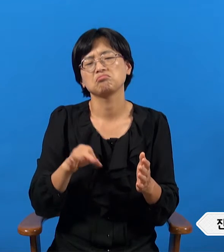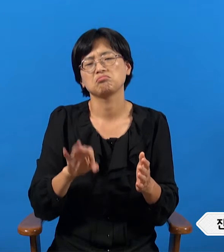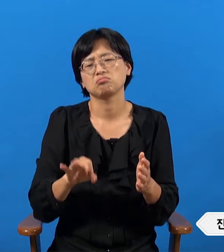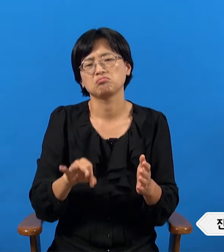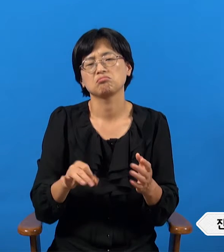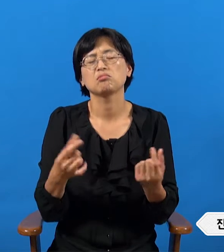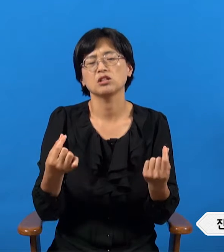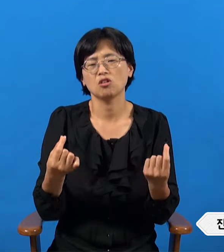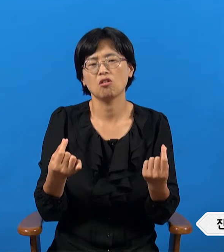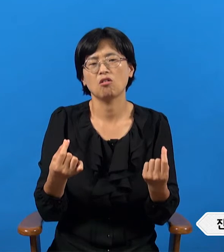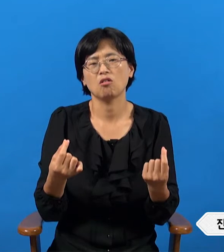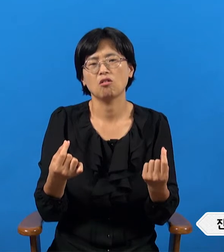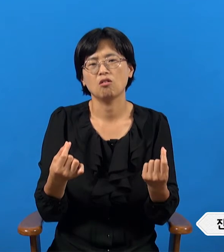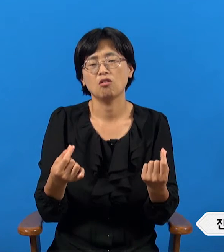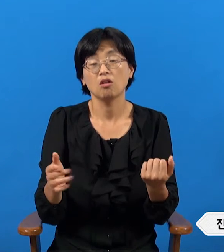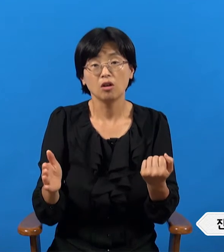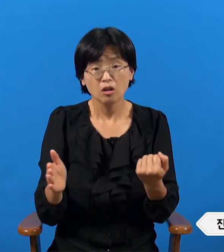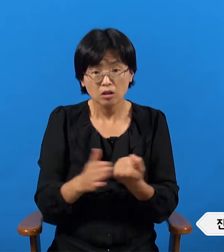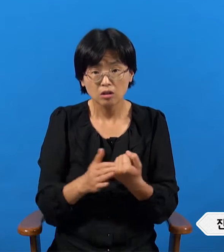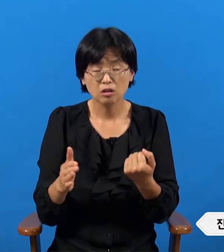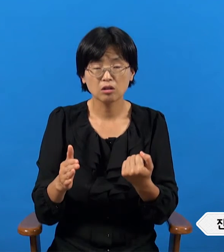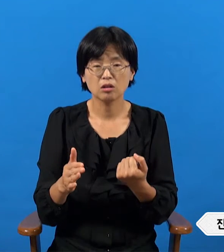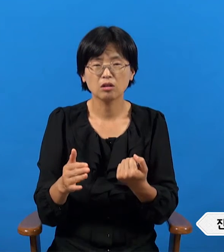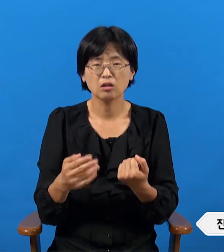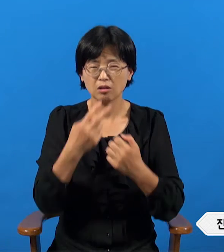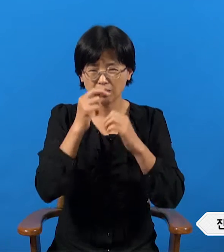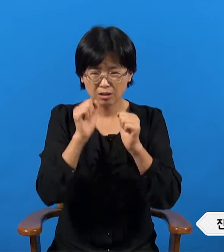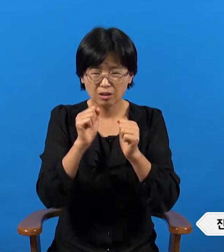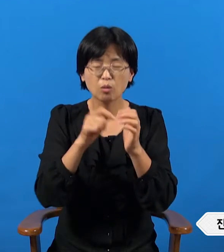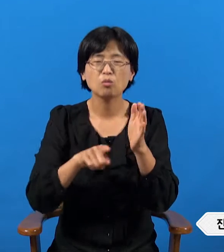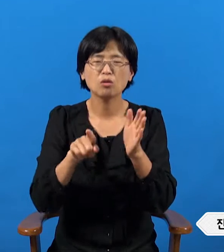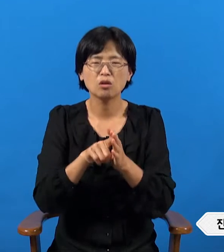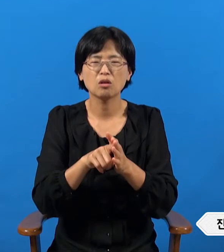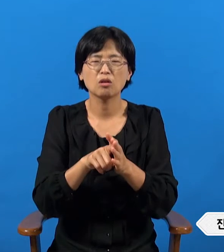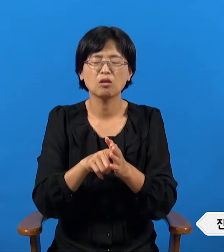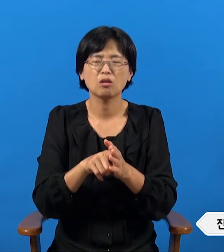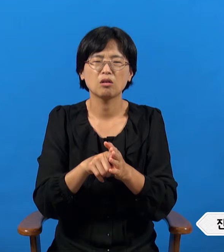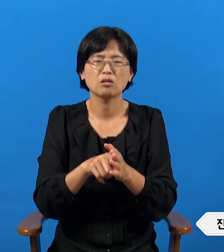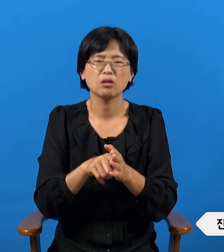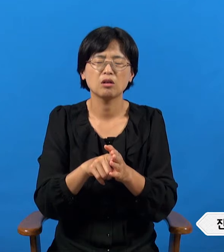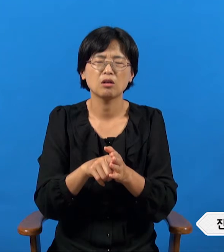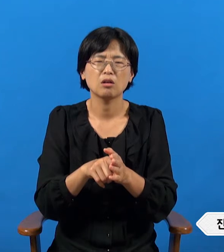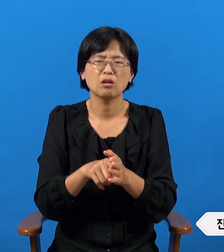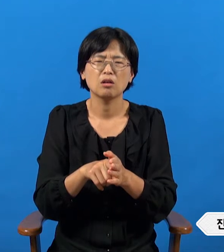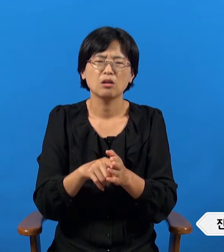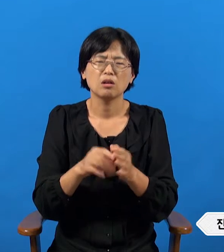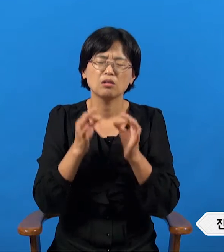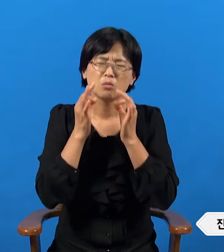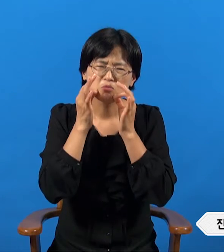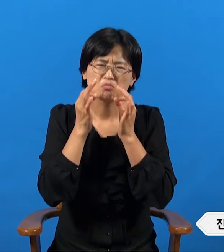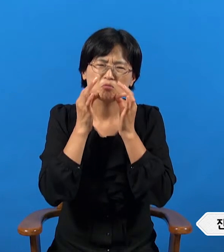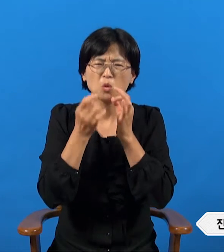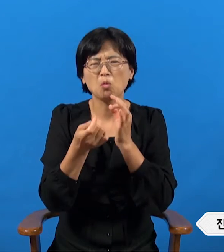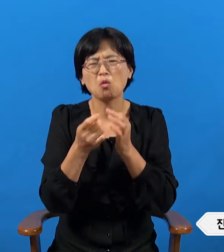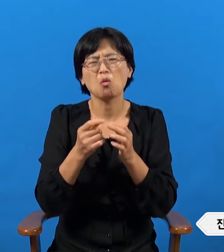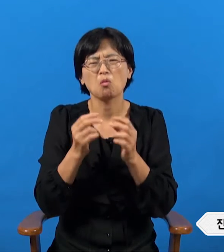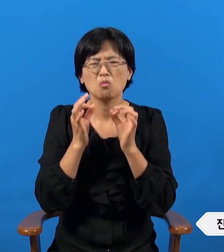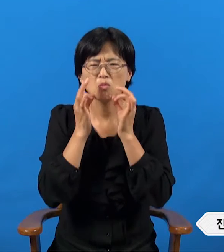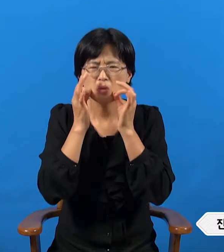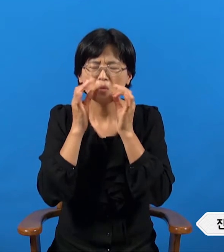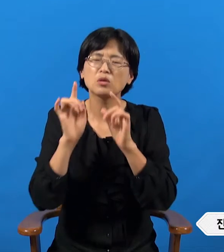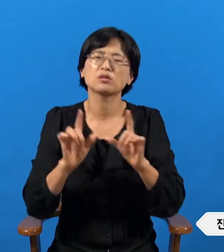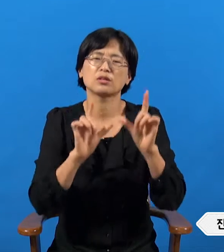그렇지 라는 생각을 가지며 서바이브, 생존을 위해 겨우겨우 힘들게